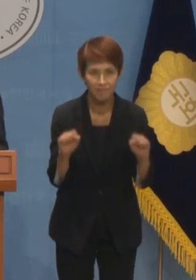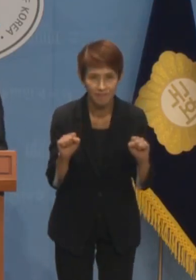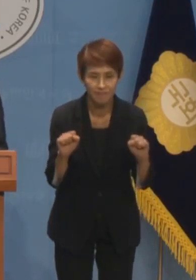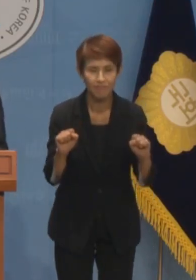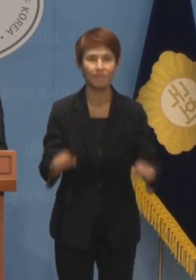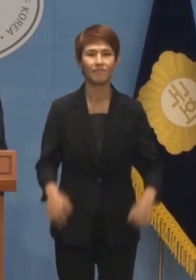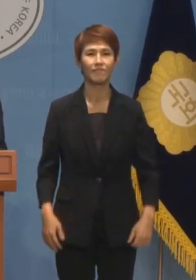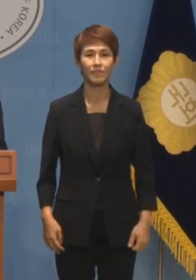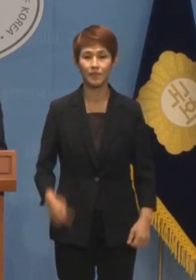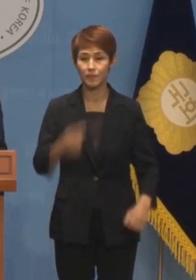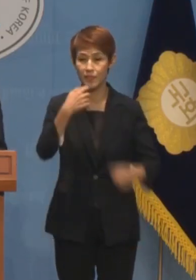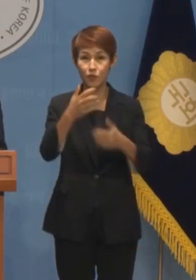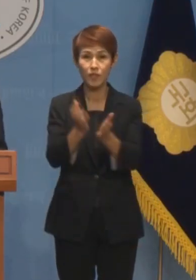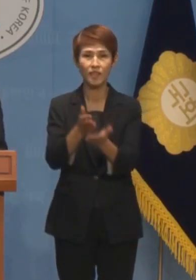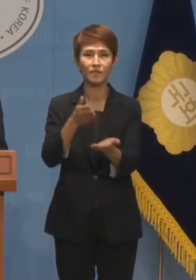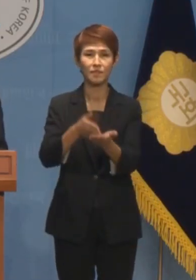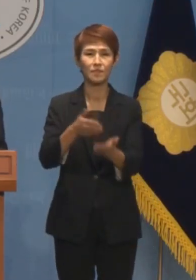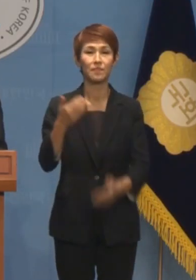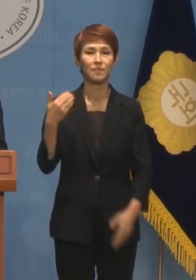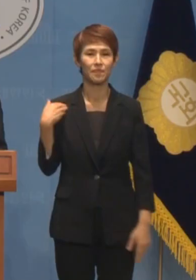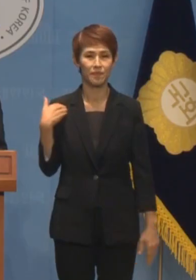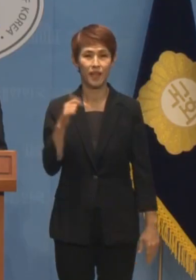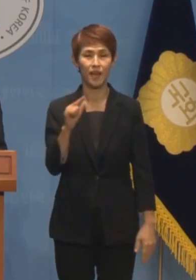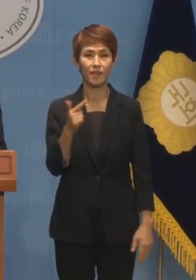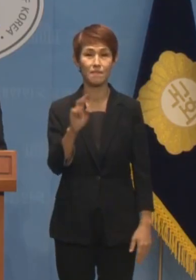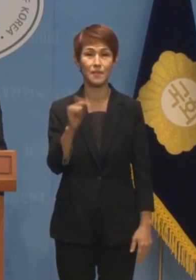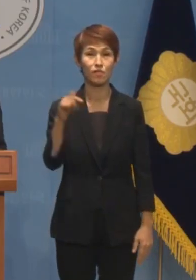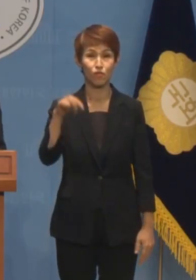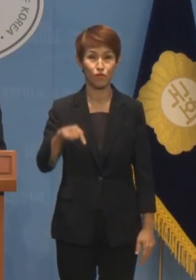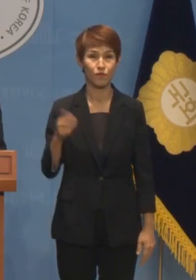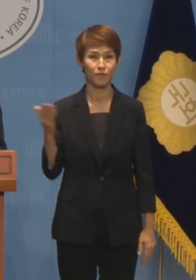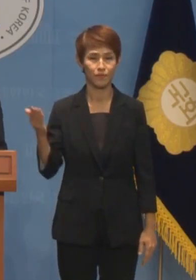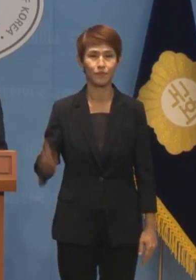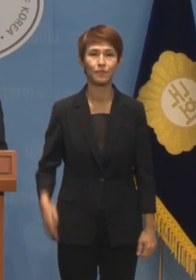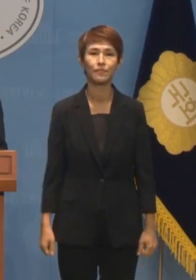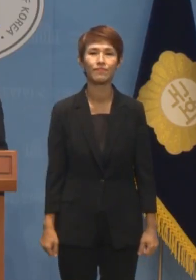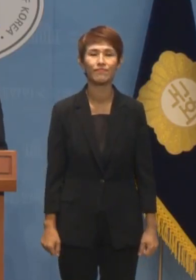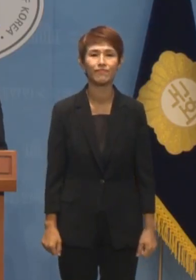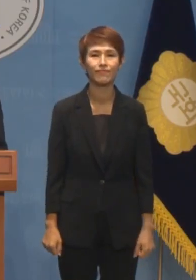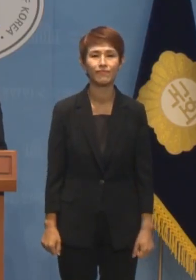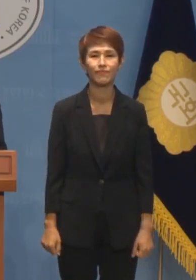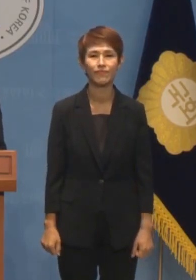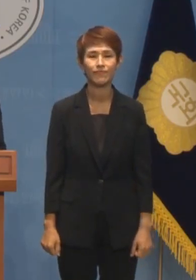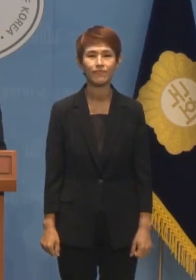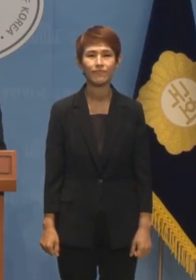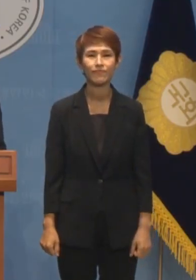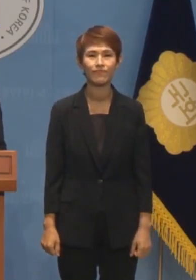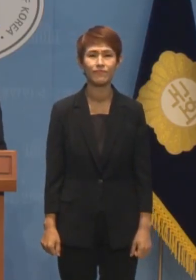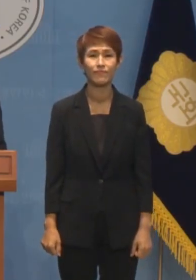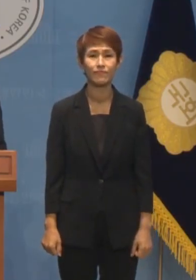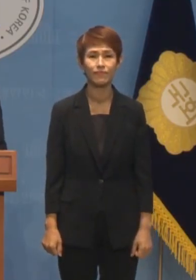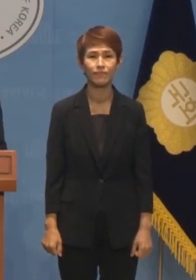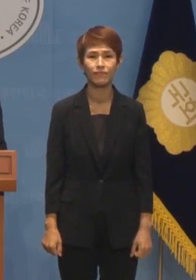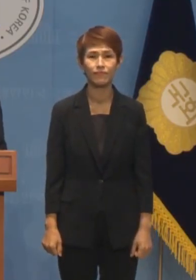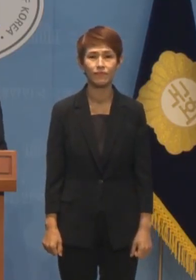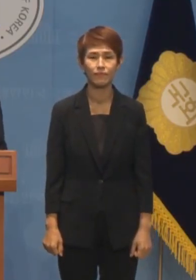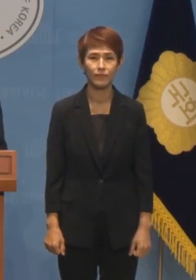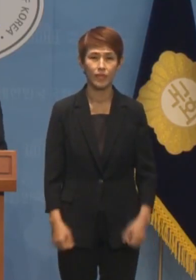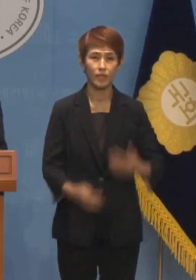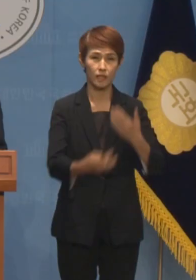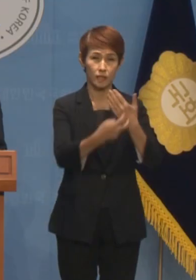안녕하십니까. 더불어민주당 대변인 한민수입니다. 논평을 발표하겠습니다.